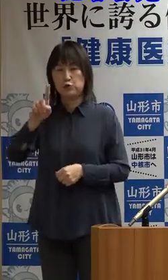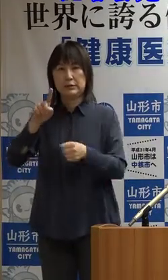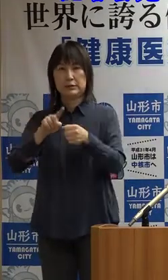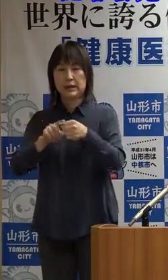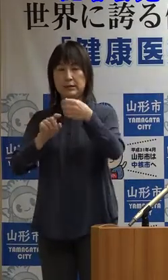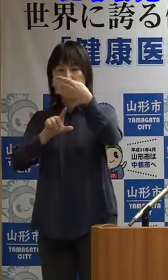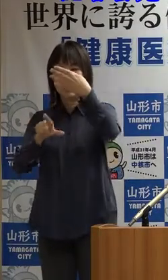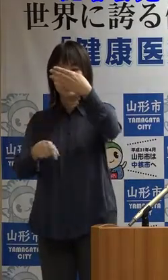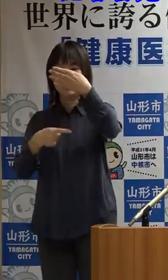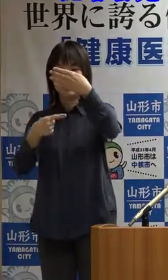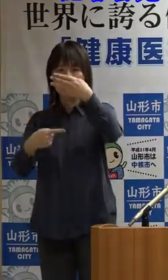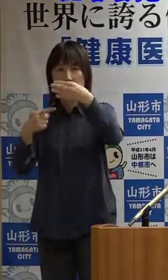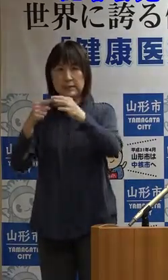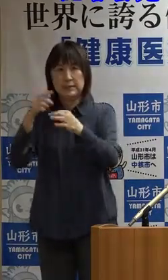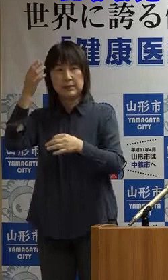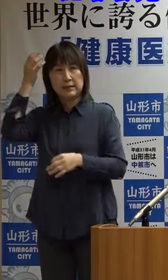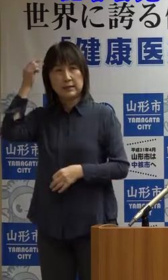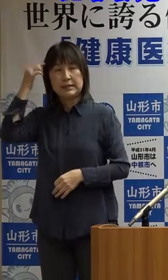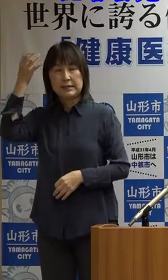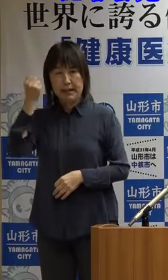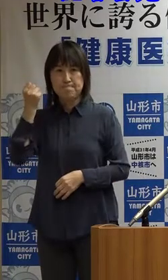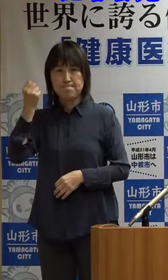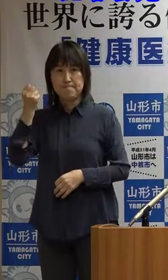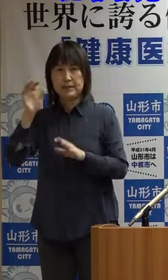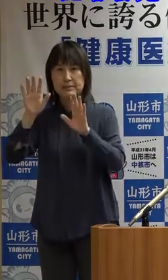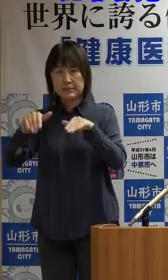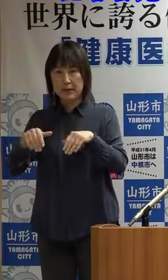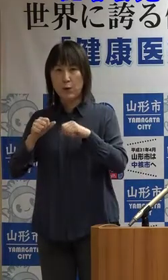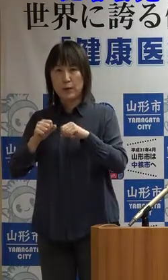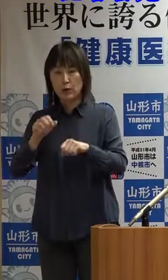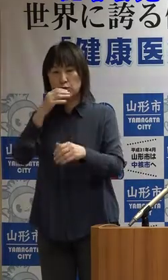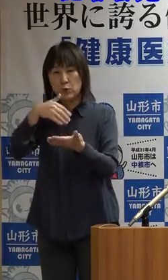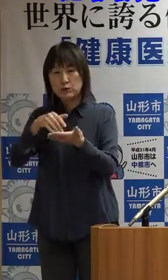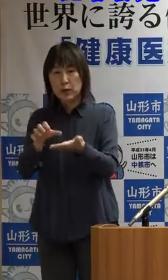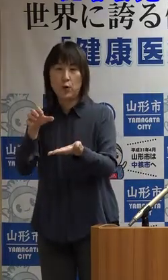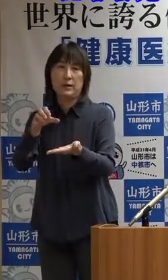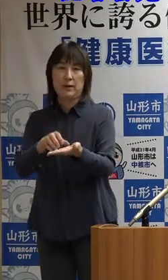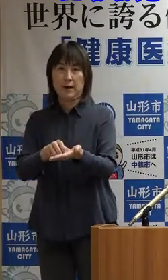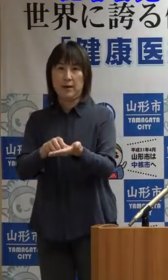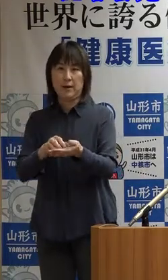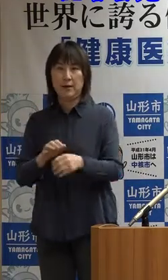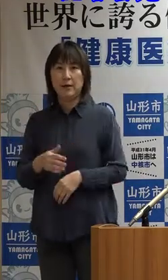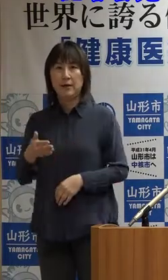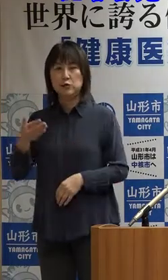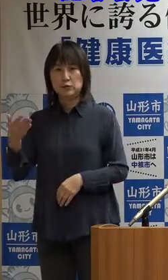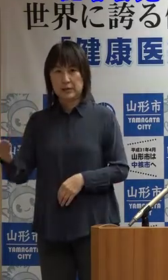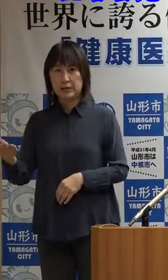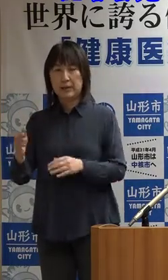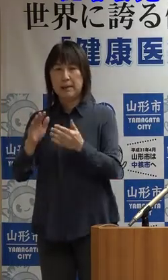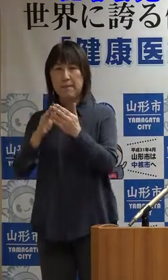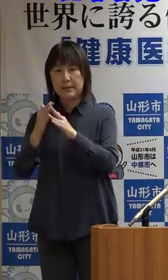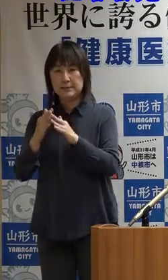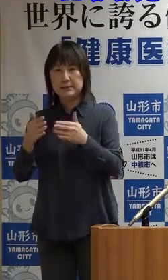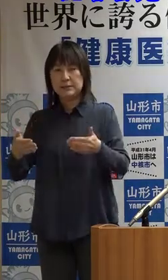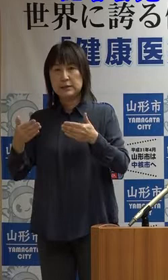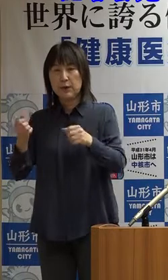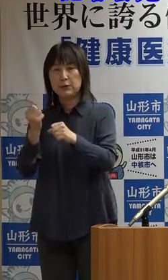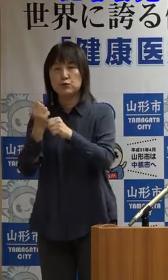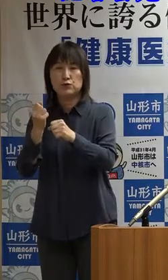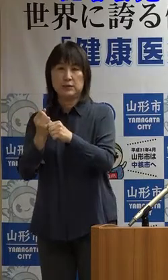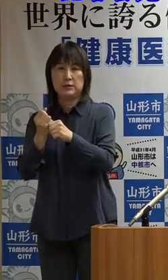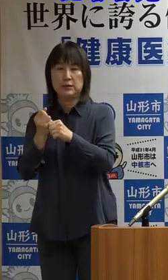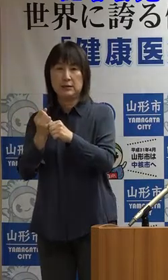月1日に記念式典を行うための予算を計上します。次に町のにぎわいづくりと